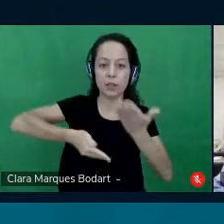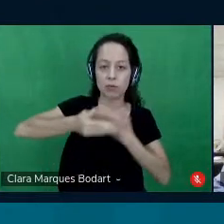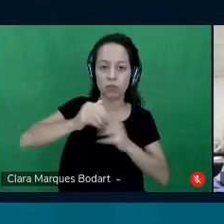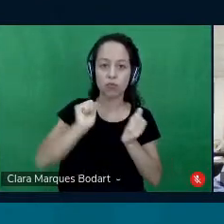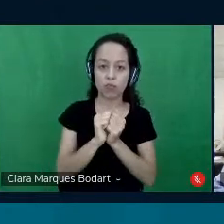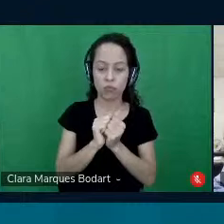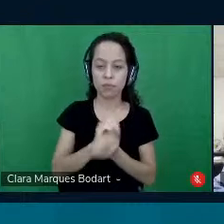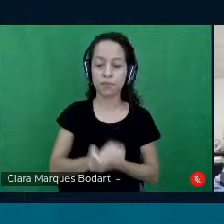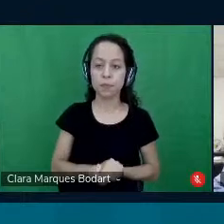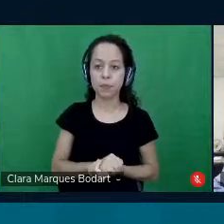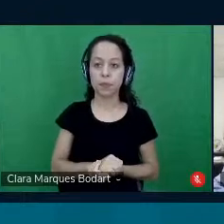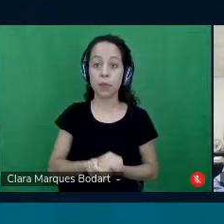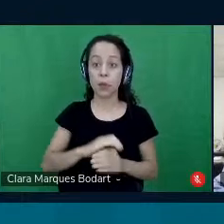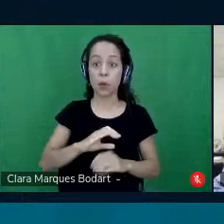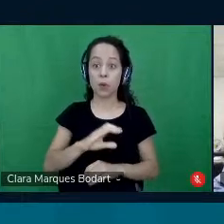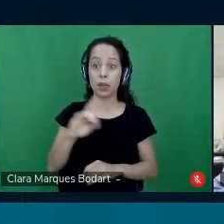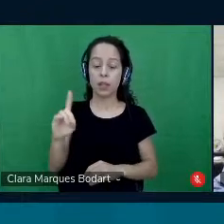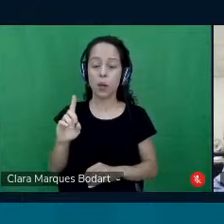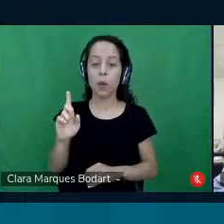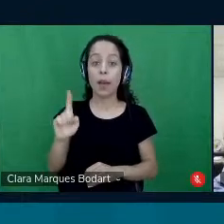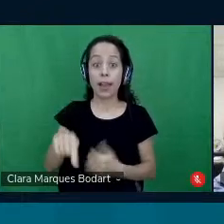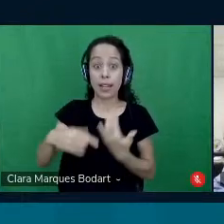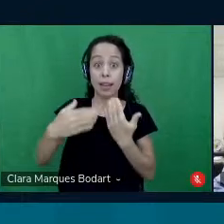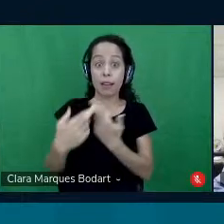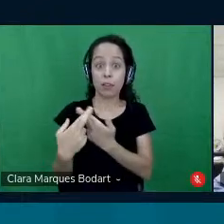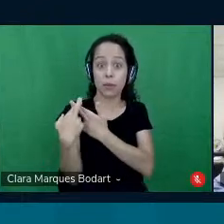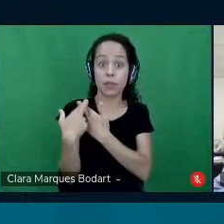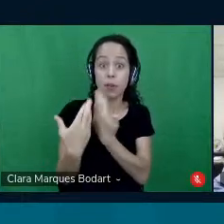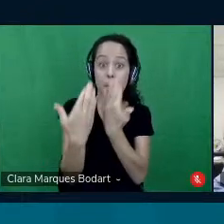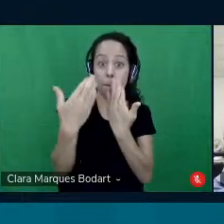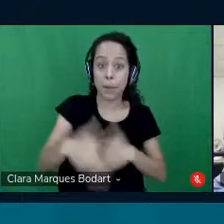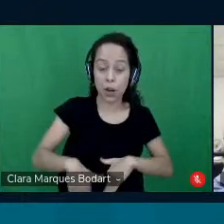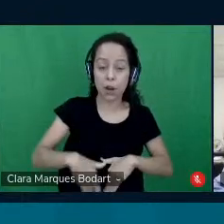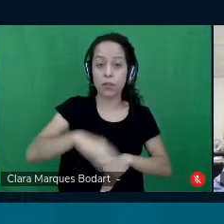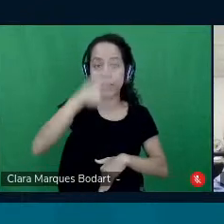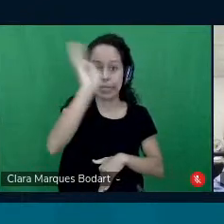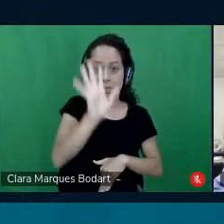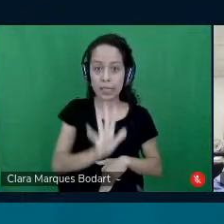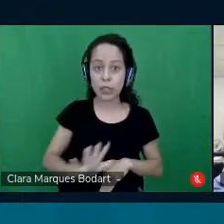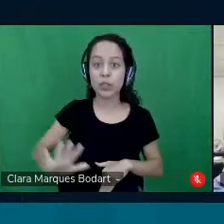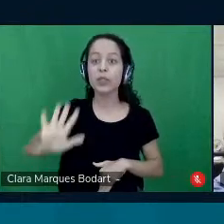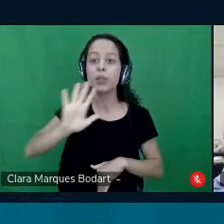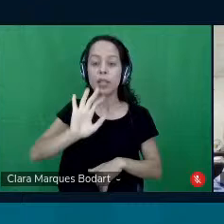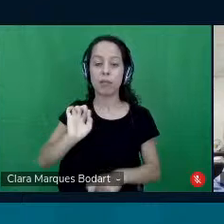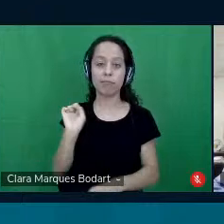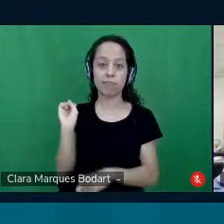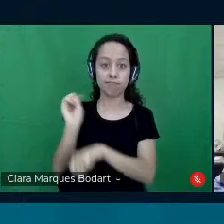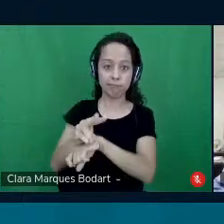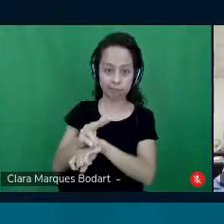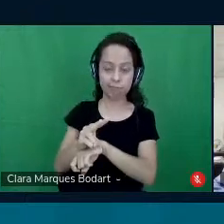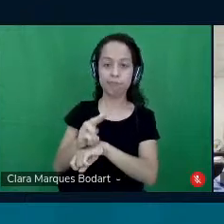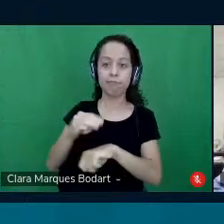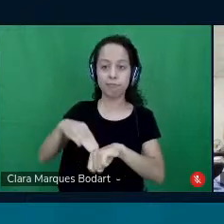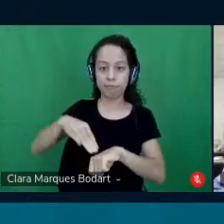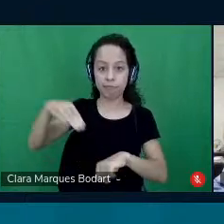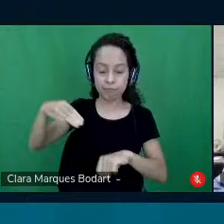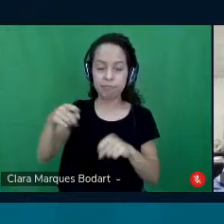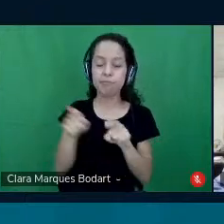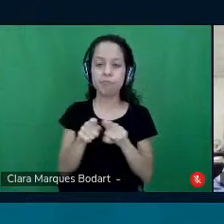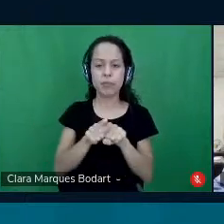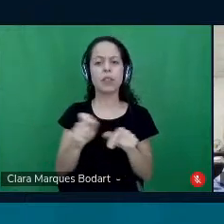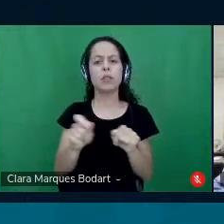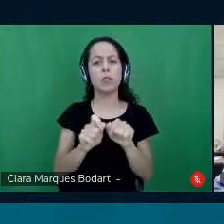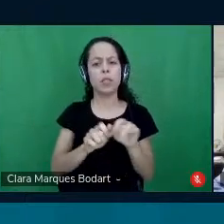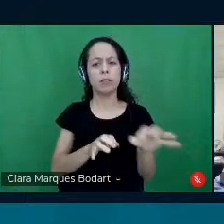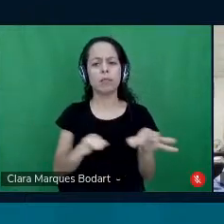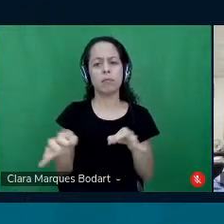Nacional do EMA 2024 e a Fundação de Apoio ao Desenvolvimento da Ciência e Tecnologia, FACTO, que coordenam com mestria o Exame Nacional